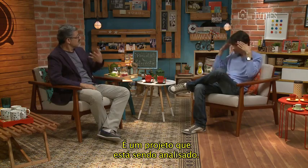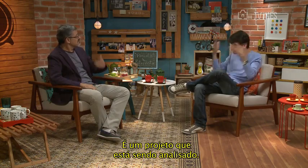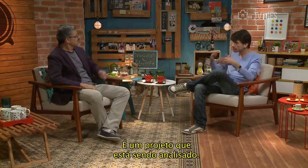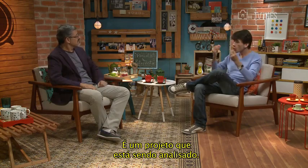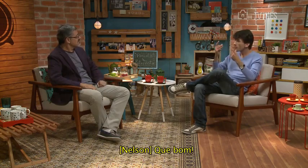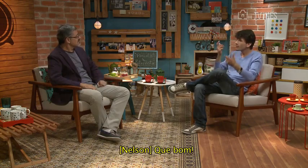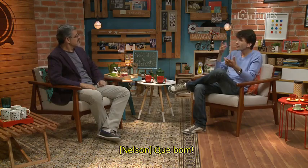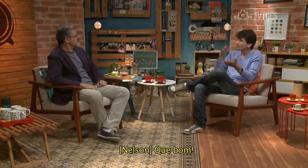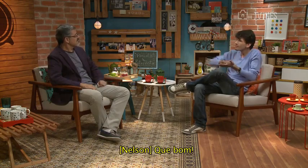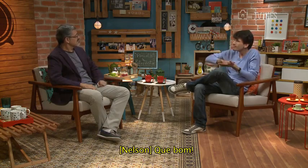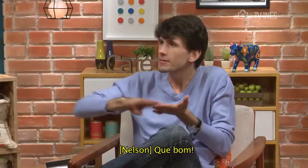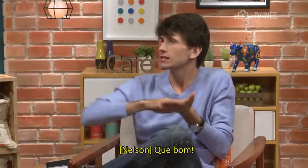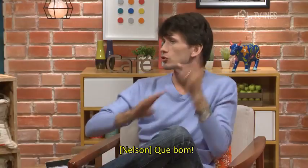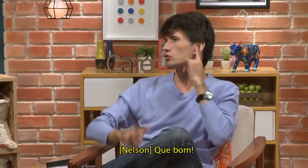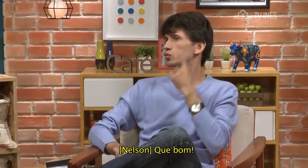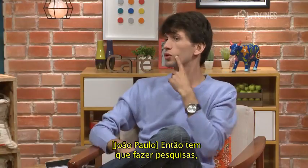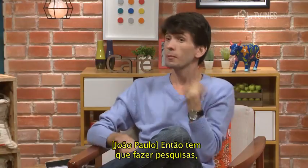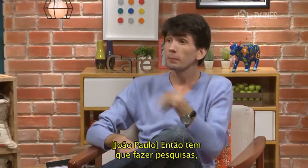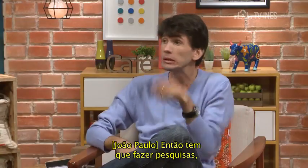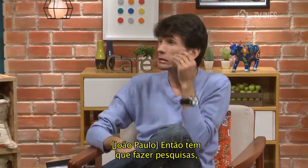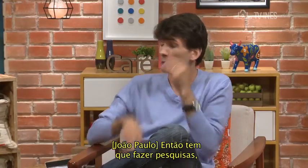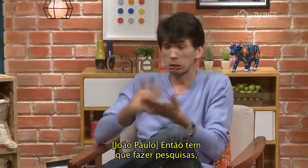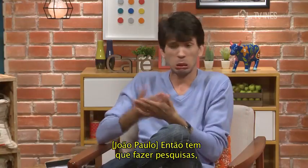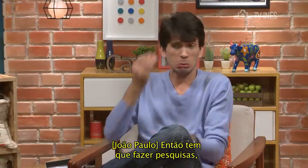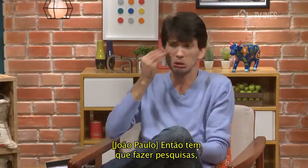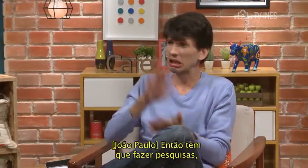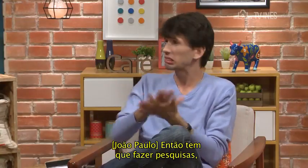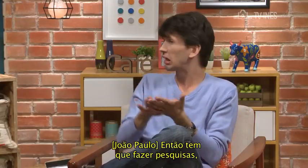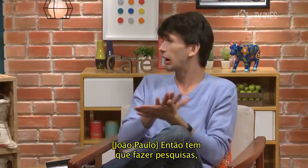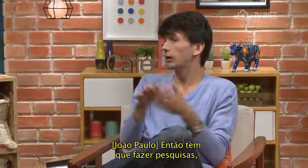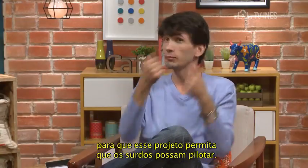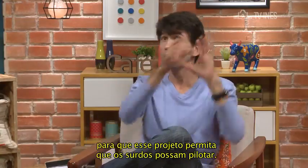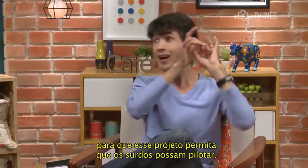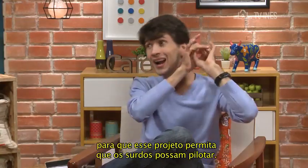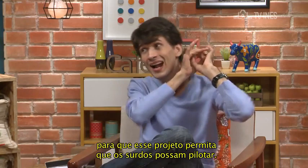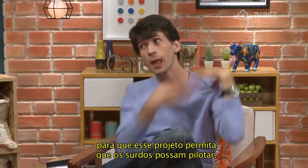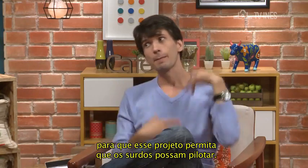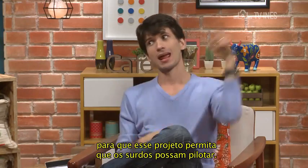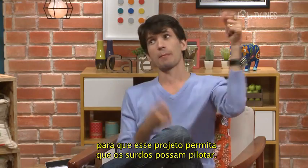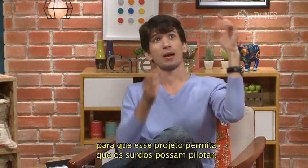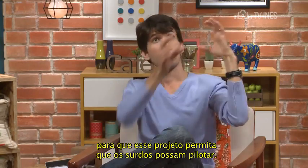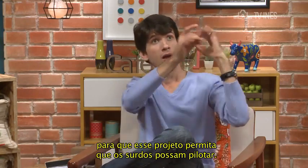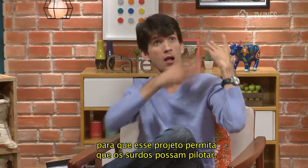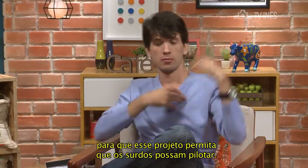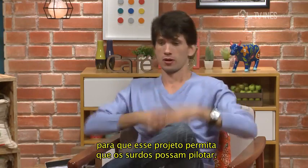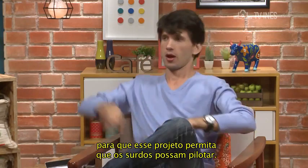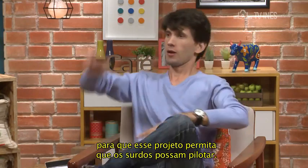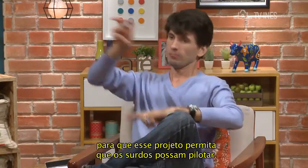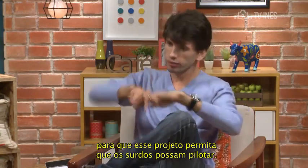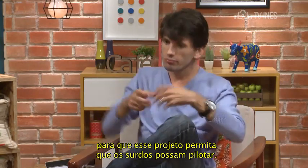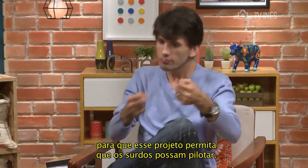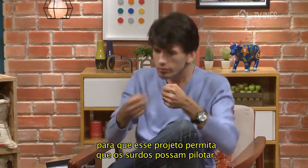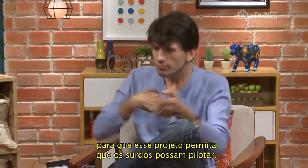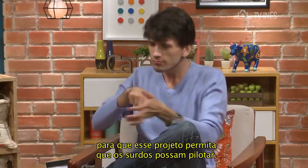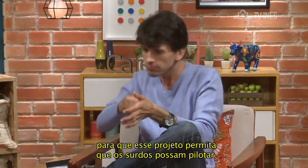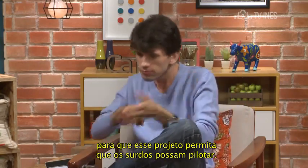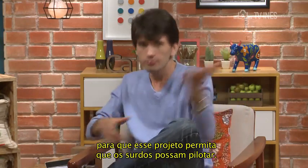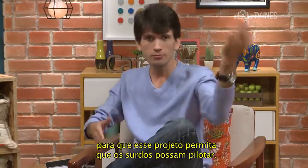Que bom então tem que fazer pesquisas para que esse projeto permita que os possam